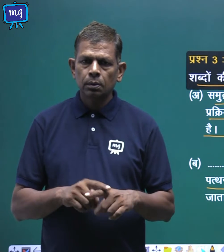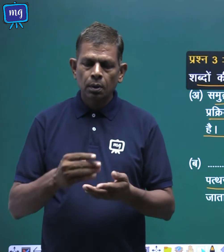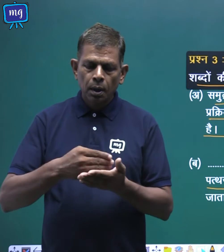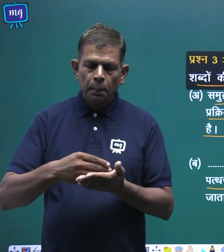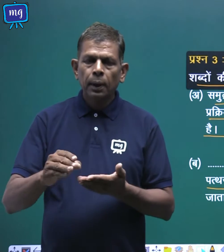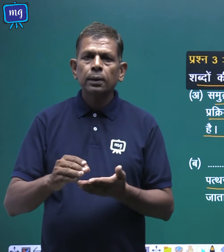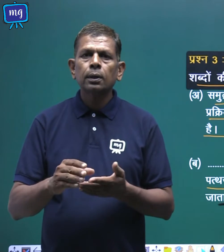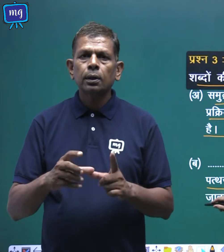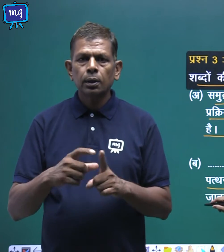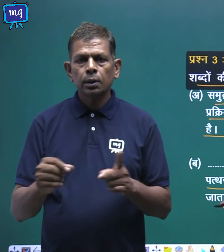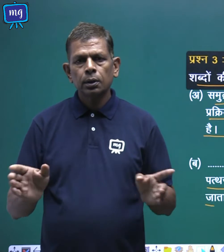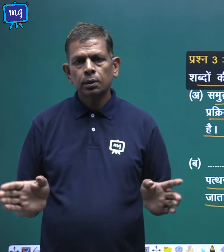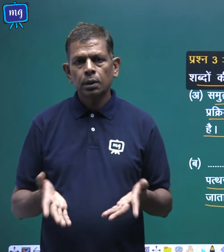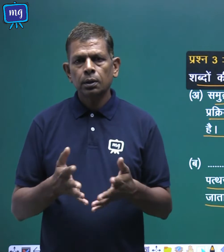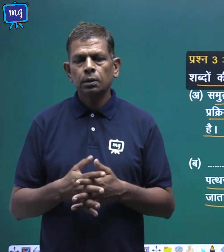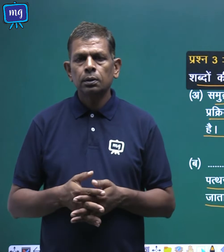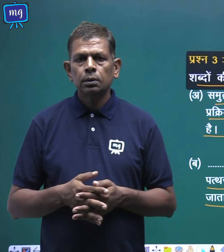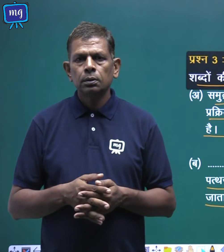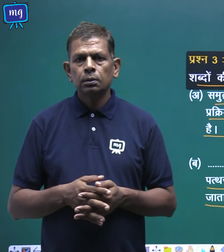पृथक किया जाता है।